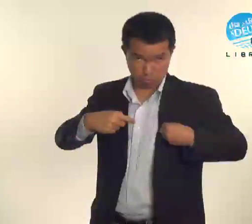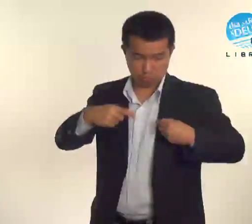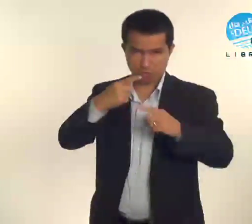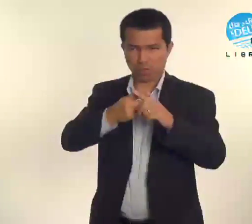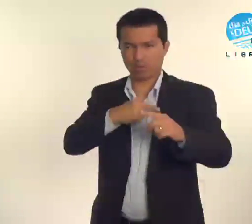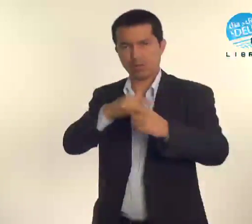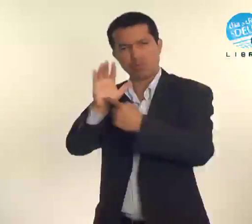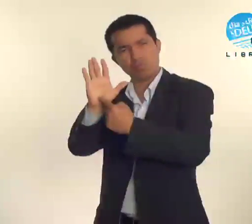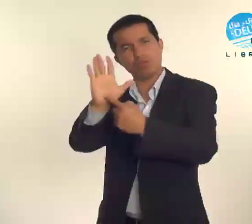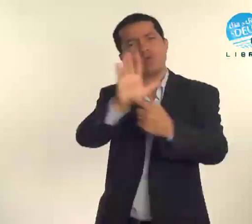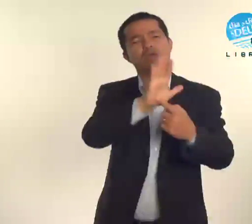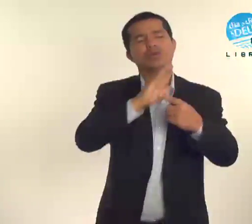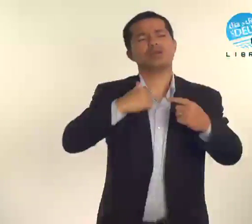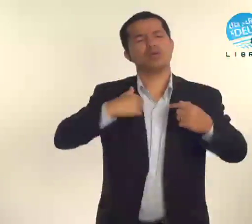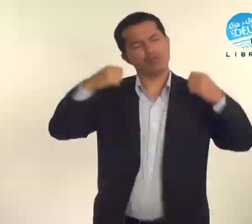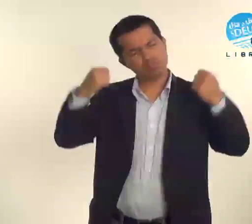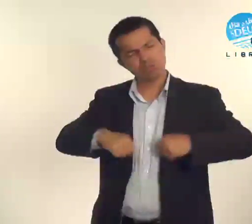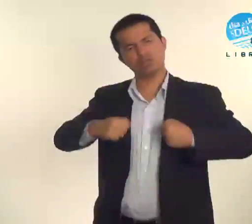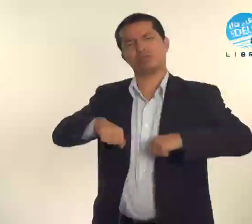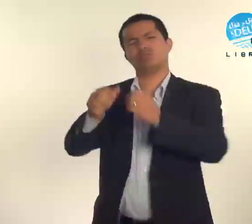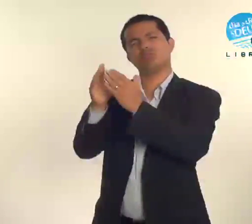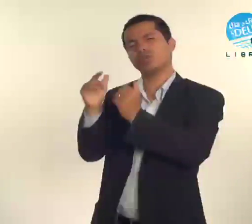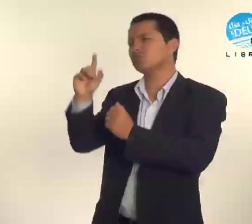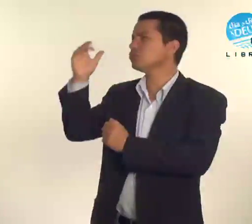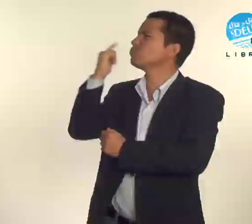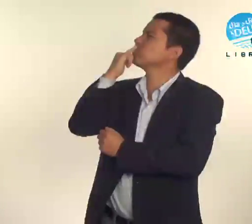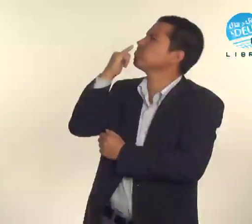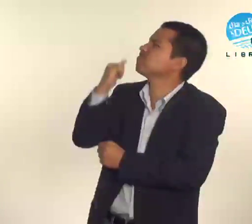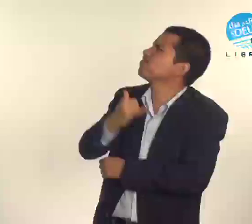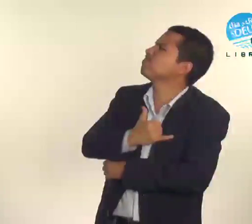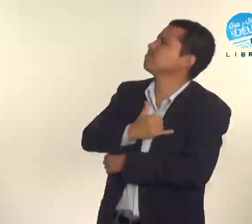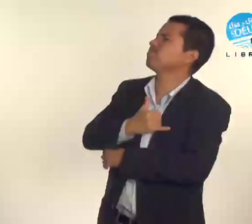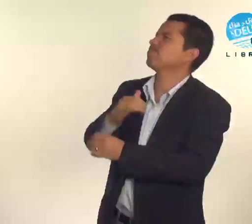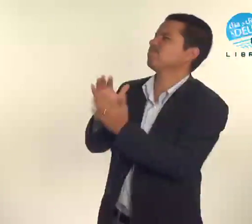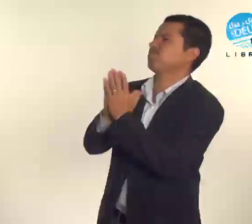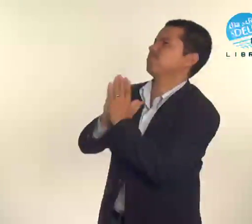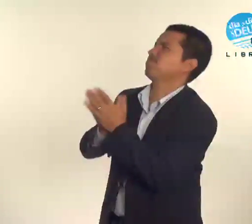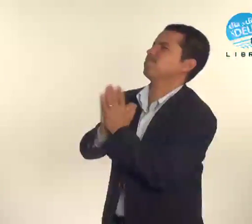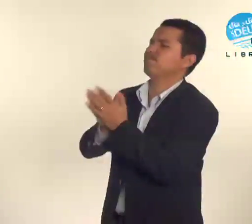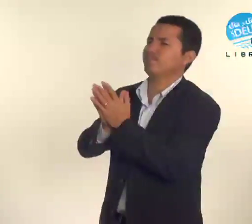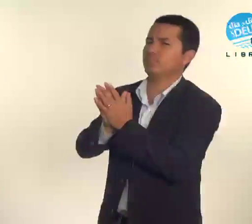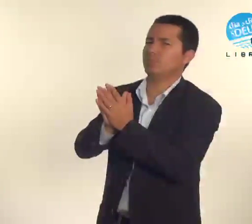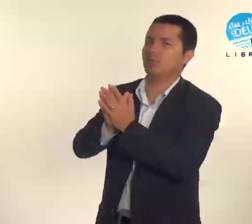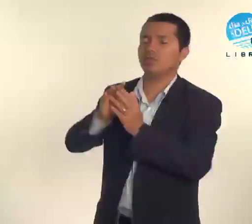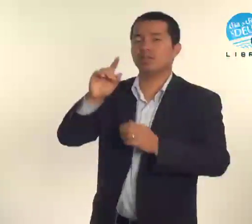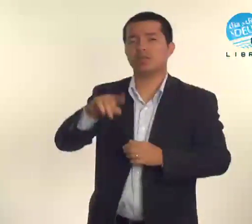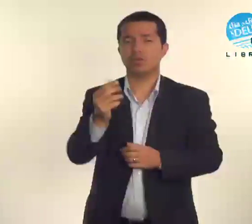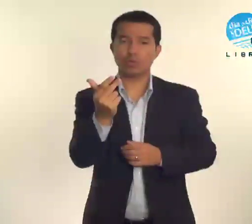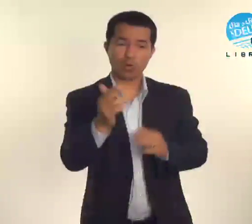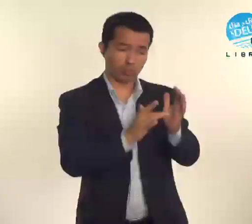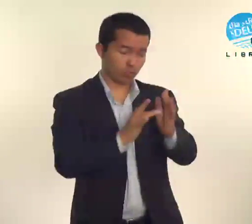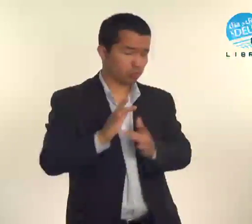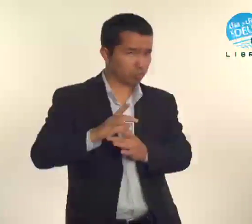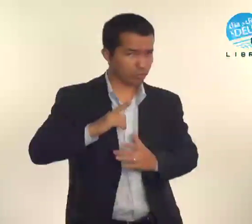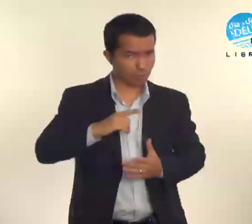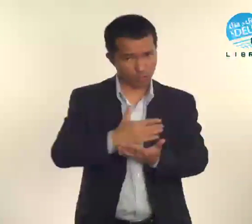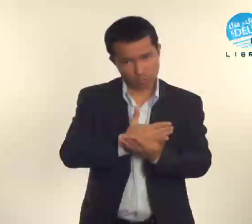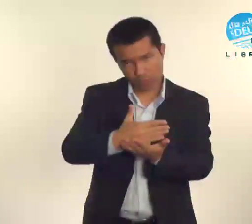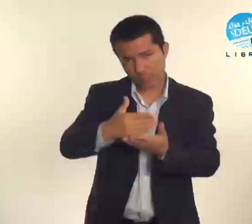usou a mais genérica para dizer: olha, todo mundo vive isso, mas eu vou usar as específicas aqui